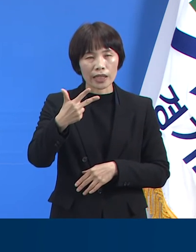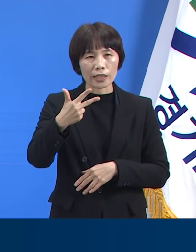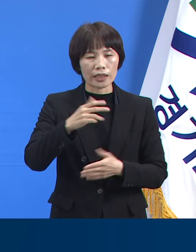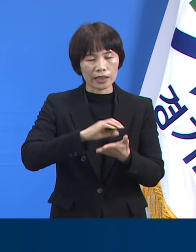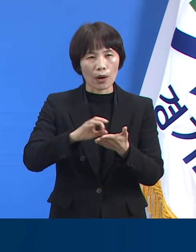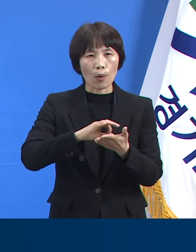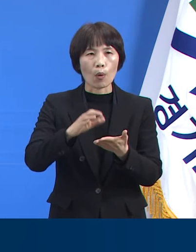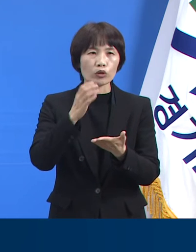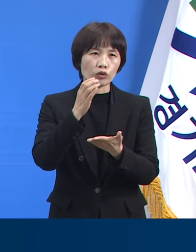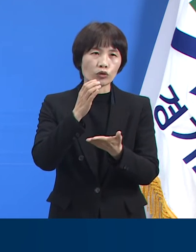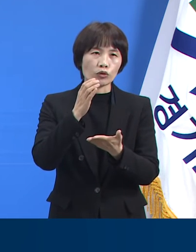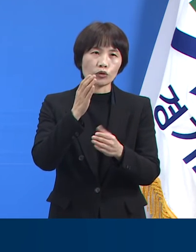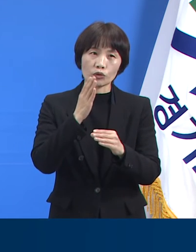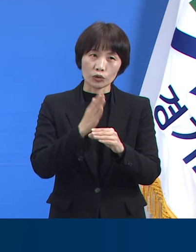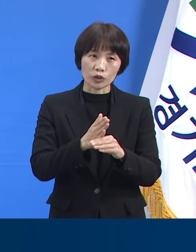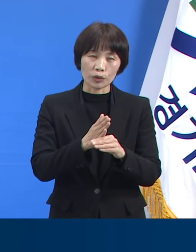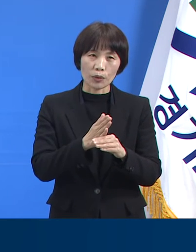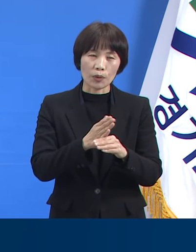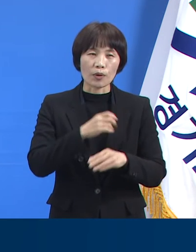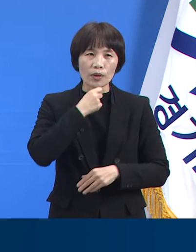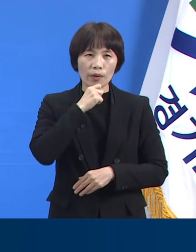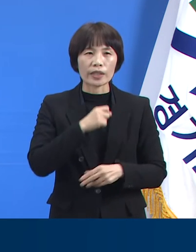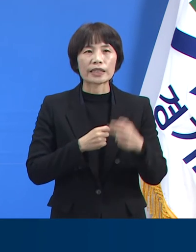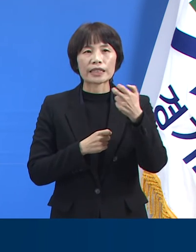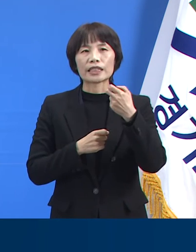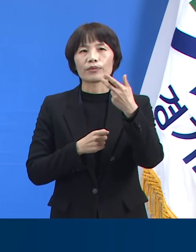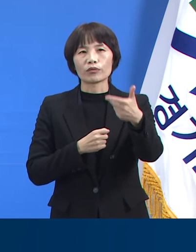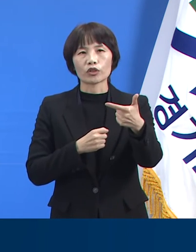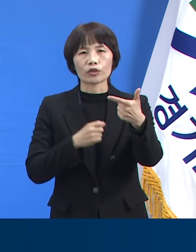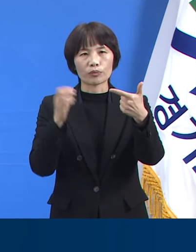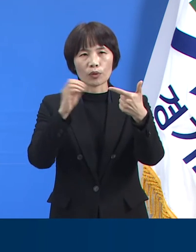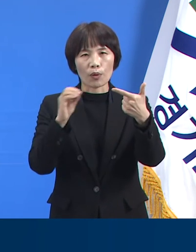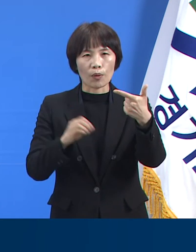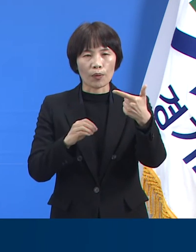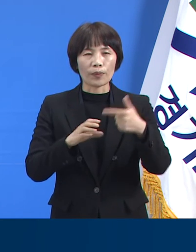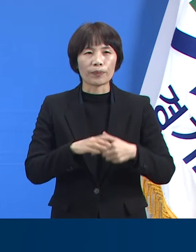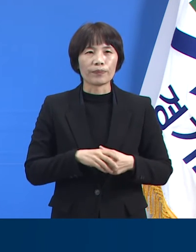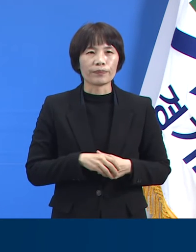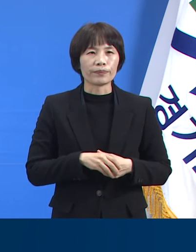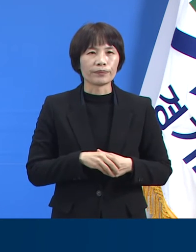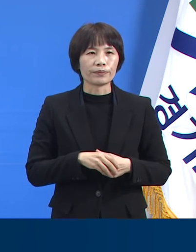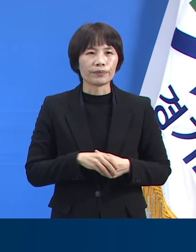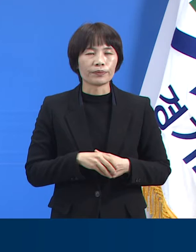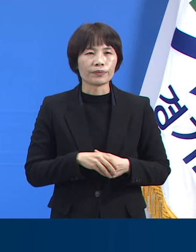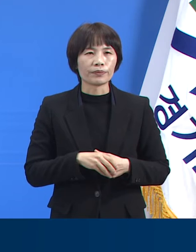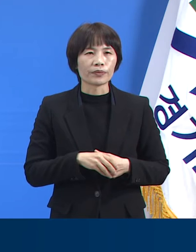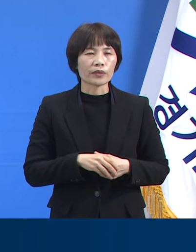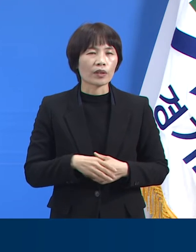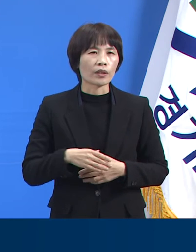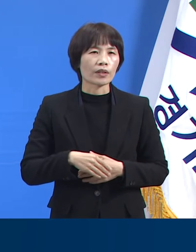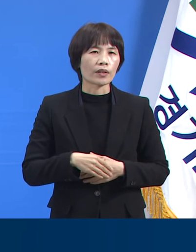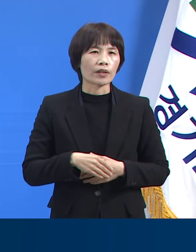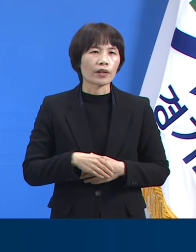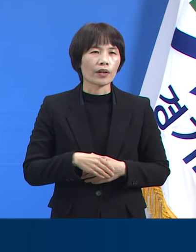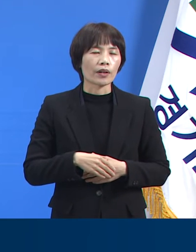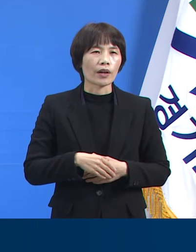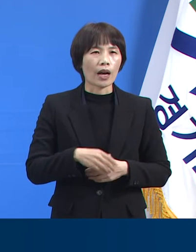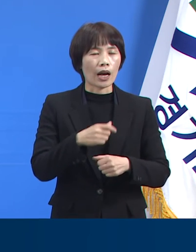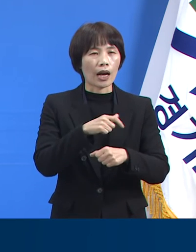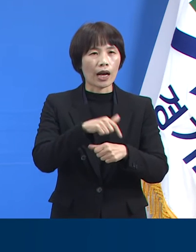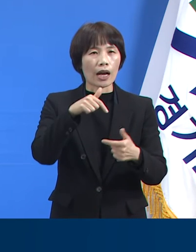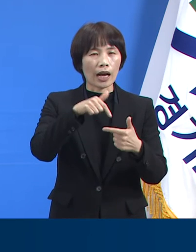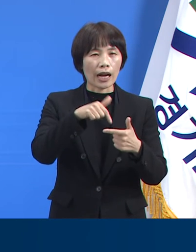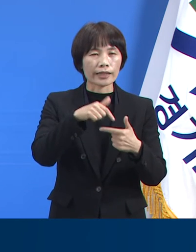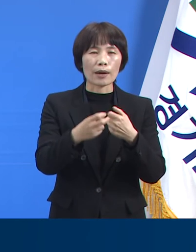있으며 병상 가동률은 76%입니다. 전주 2,377병상에서 강남병원